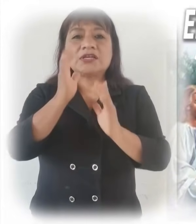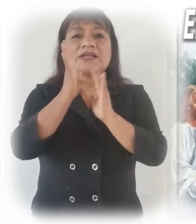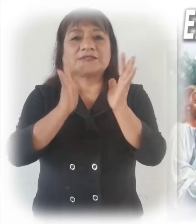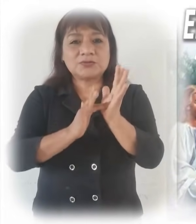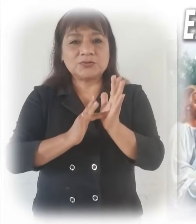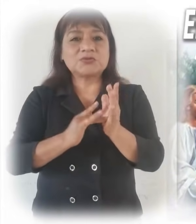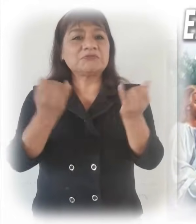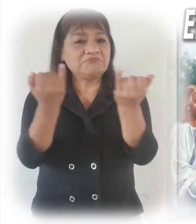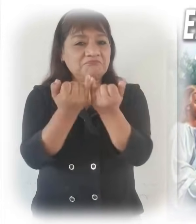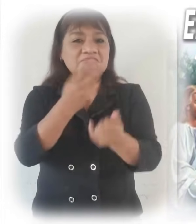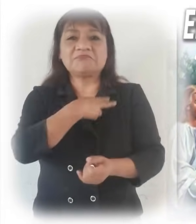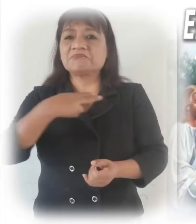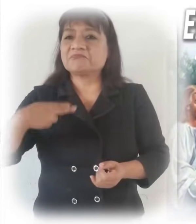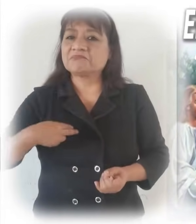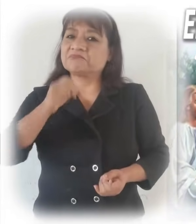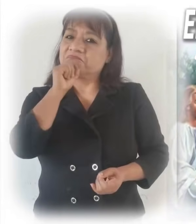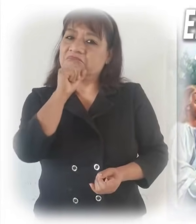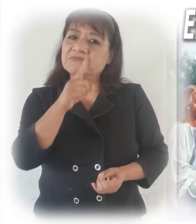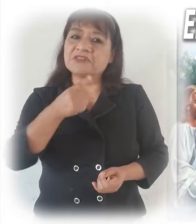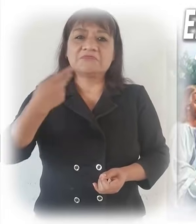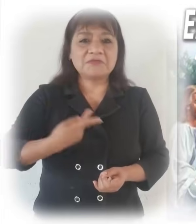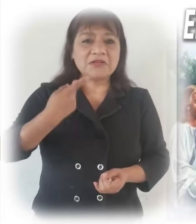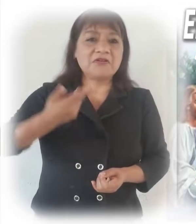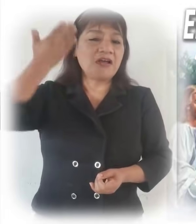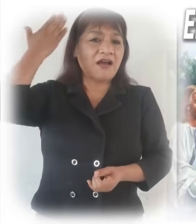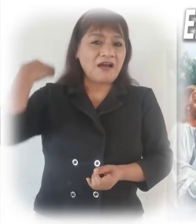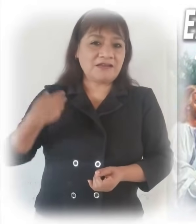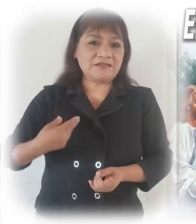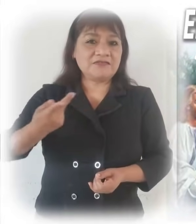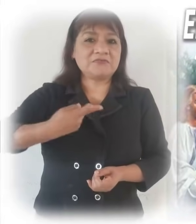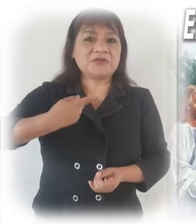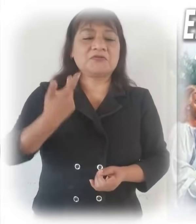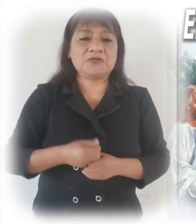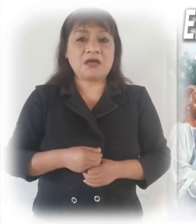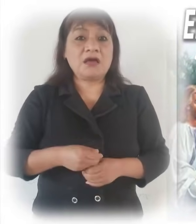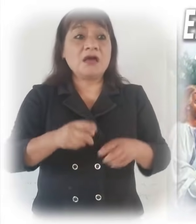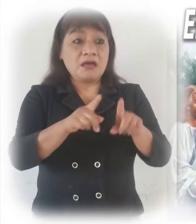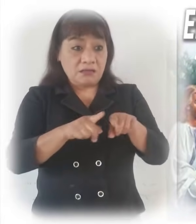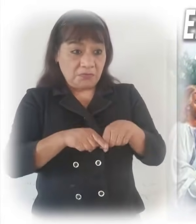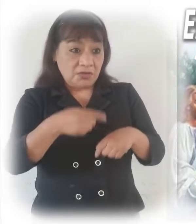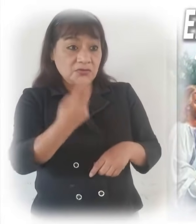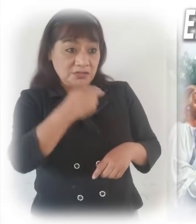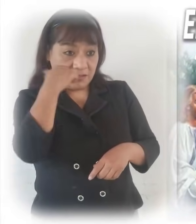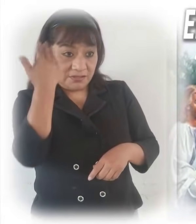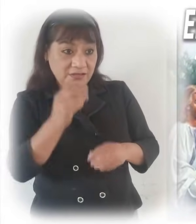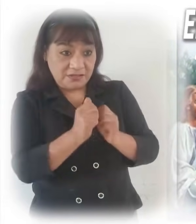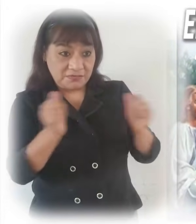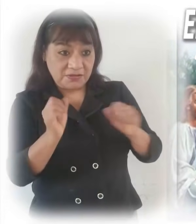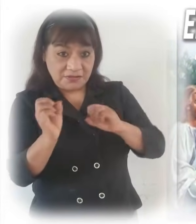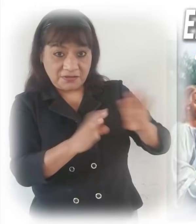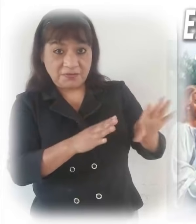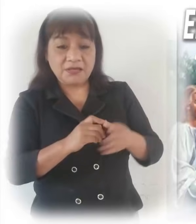Cristo también a nosotros nos hace la misma pregunta: ¿también ustedes quieren